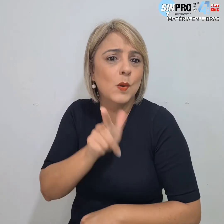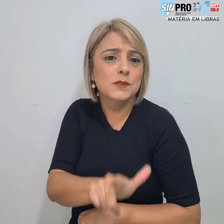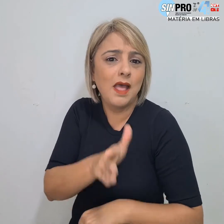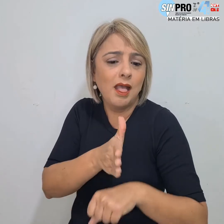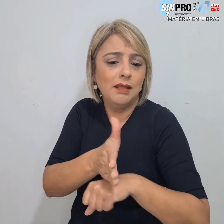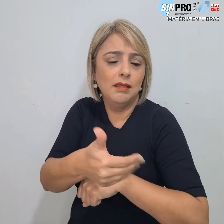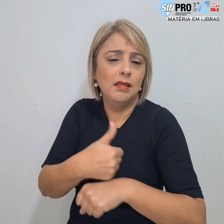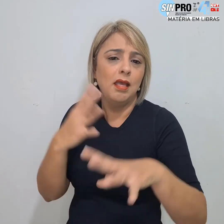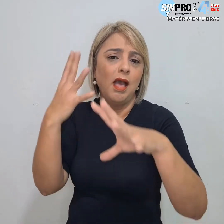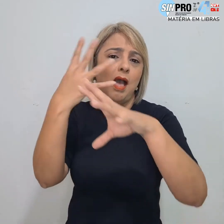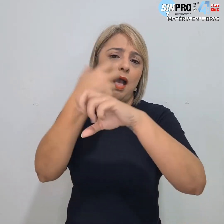acessá-las.